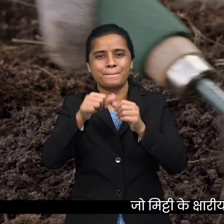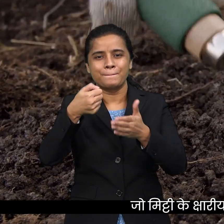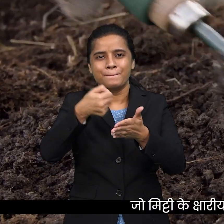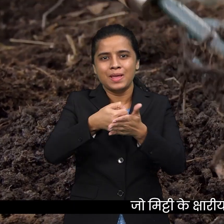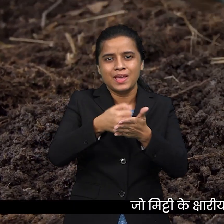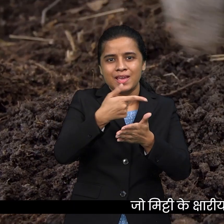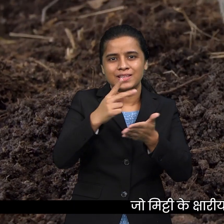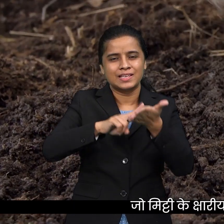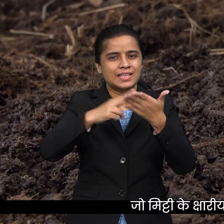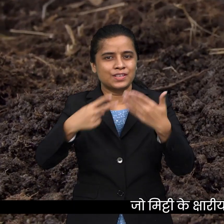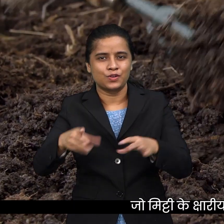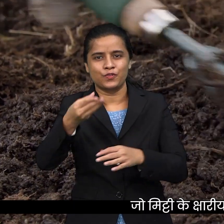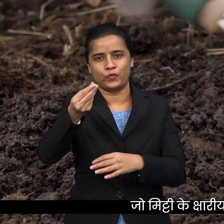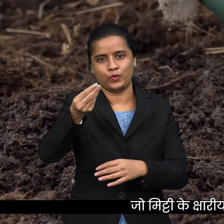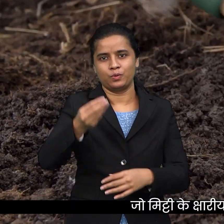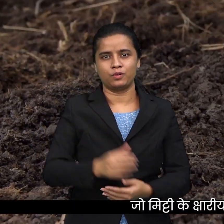हैं।